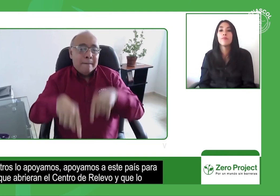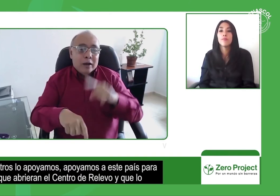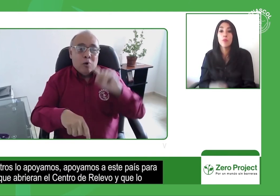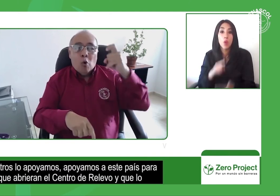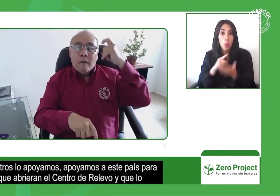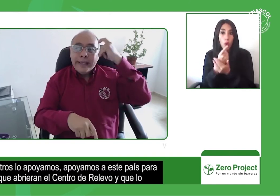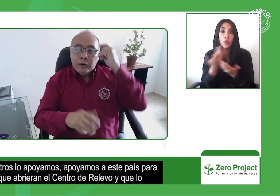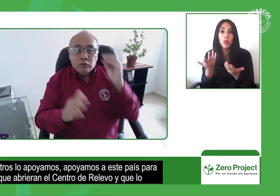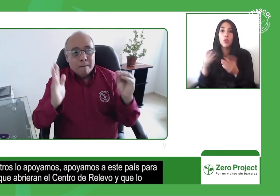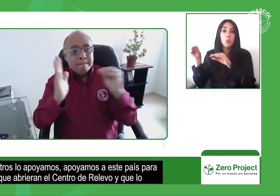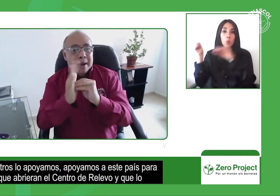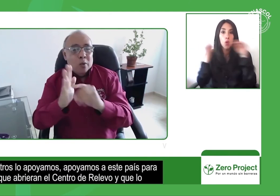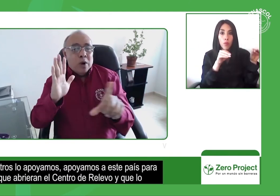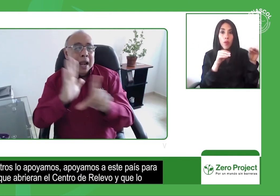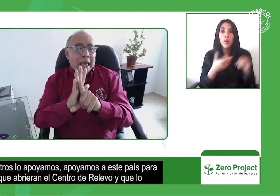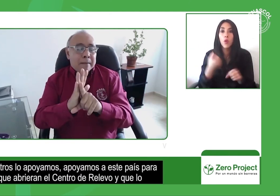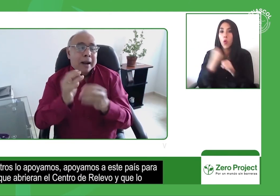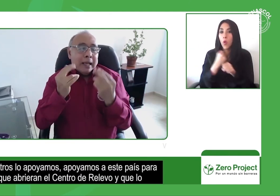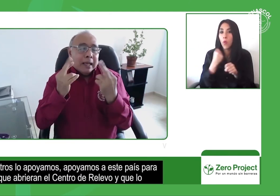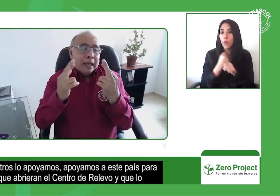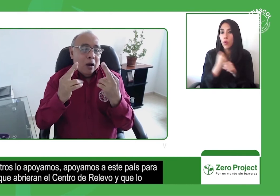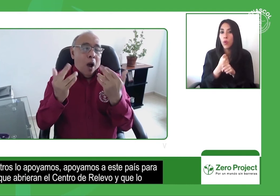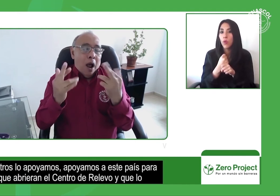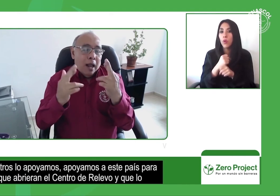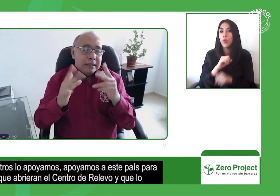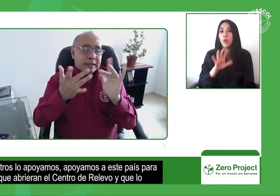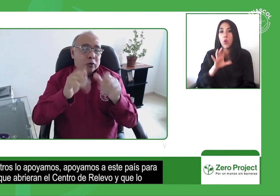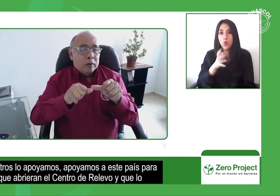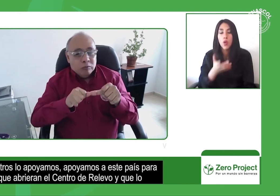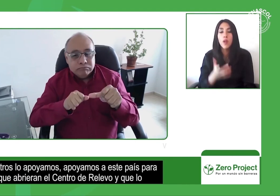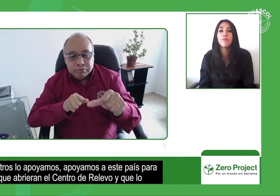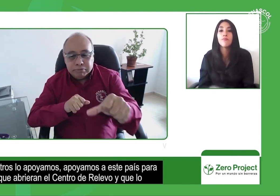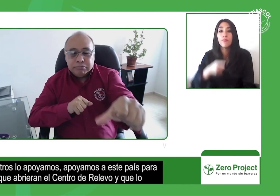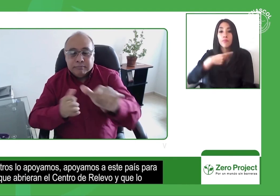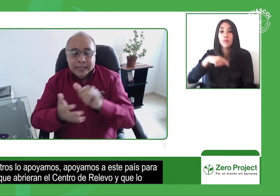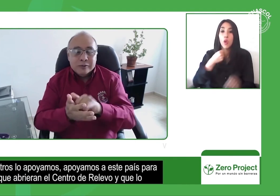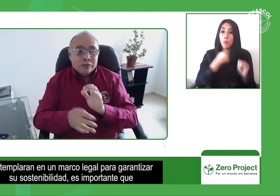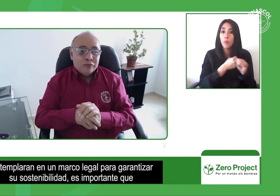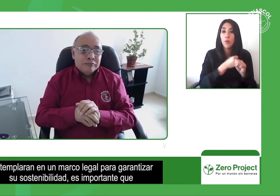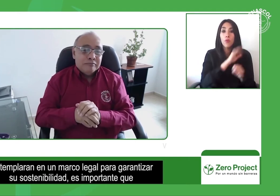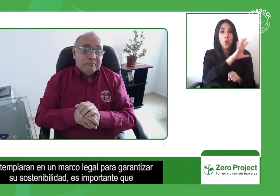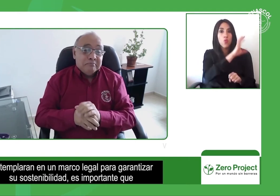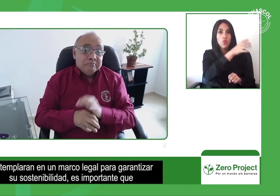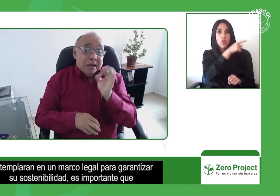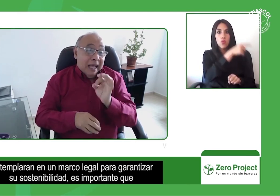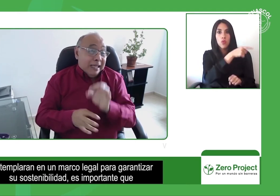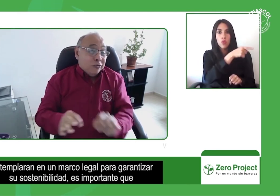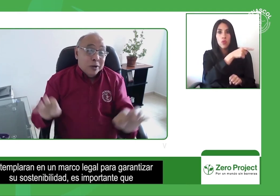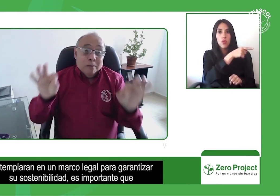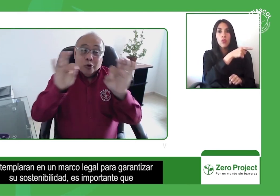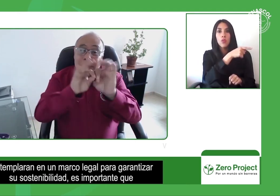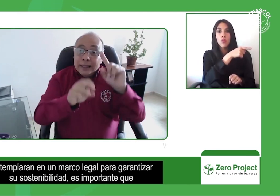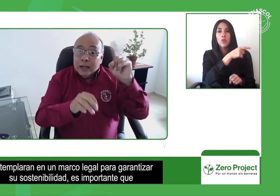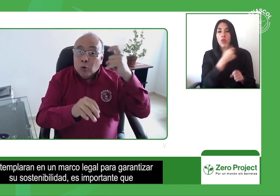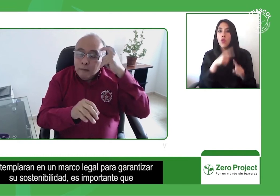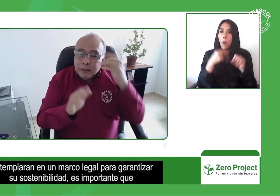apoyamos, apoyamos a este país para que abrieran el Centro de Relevo y, pues, que lo contemplaran en un marco legal